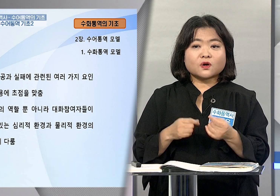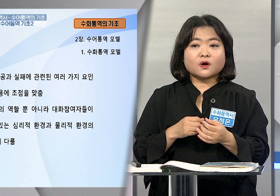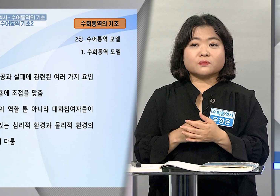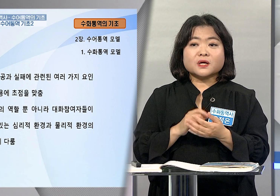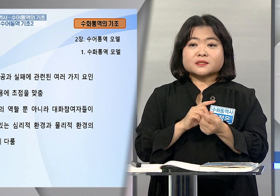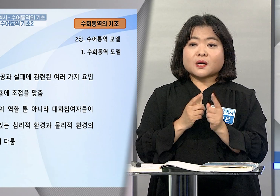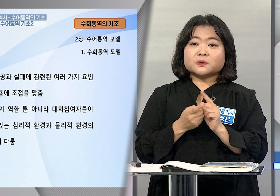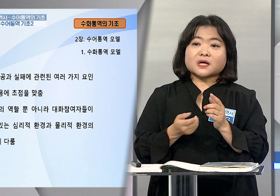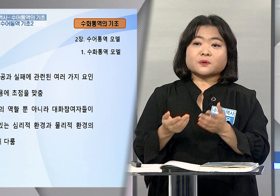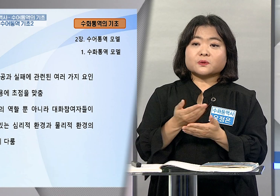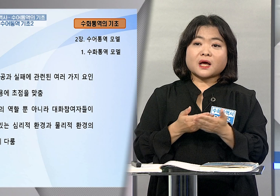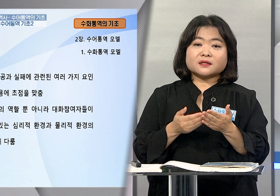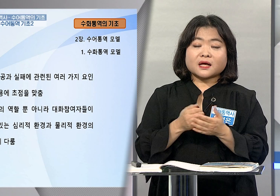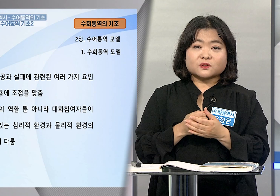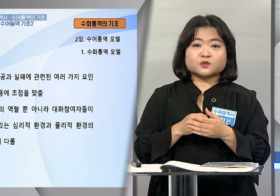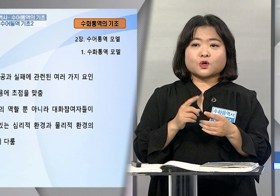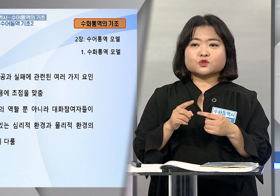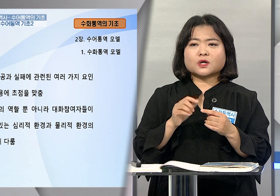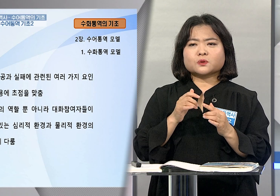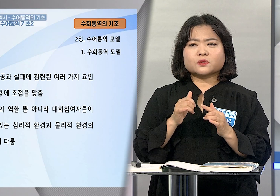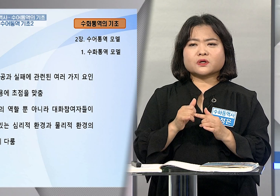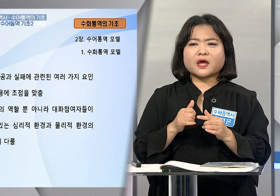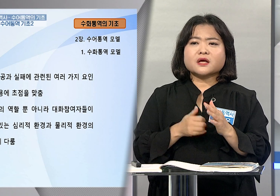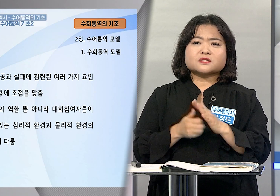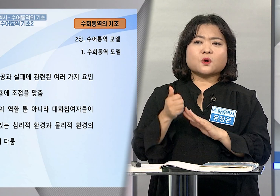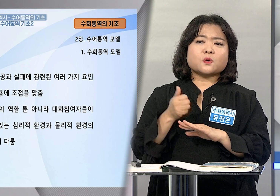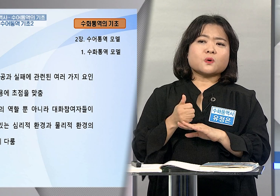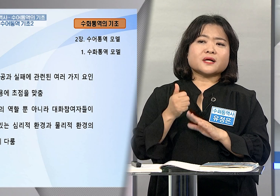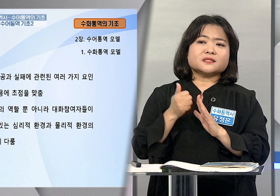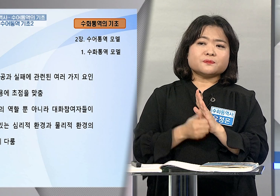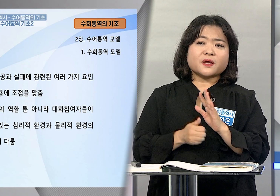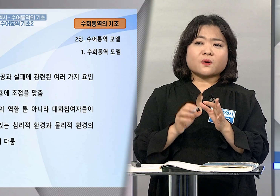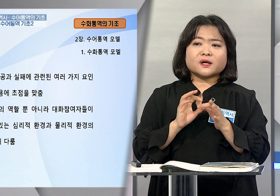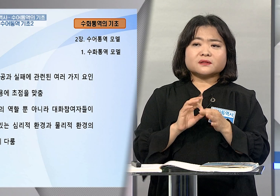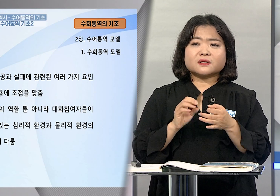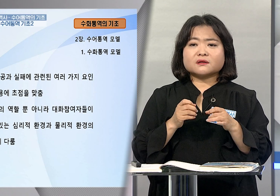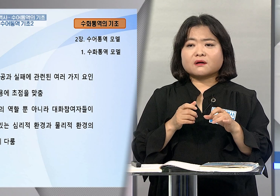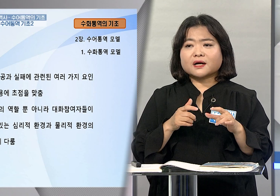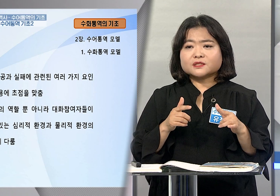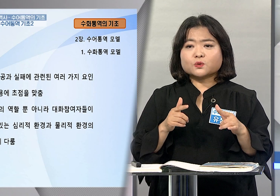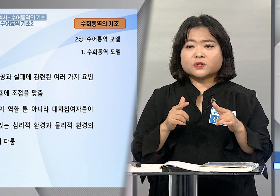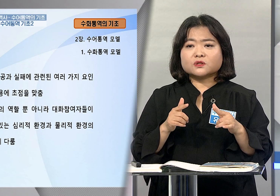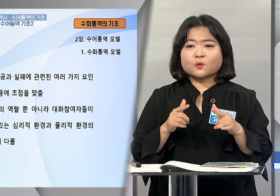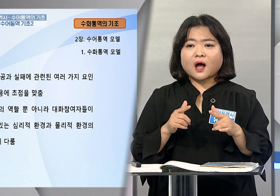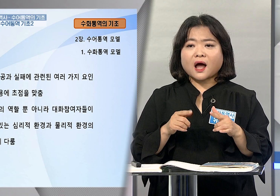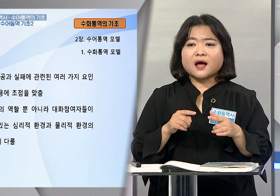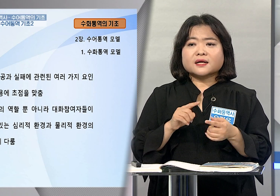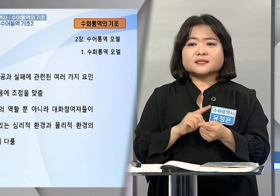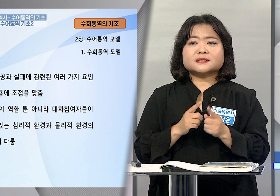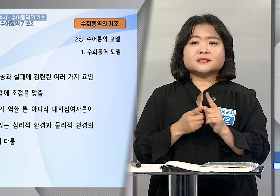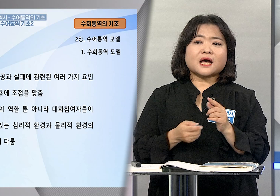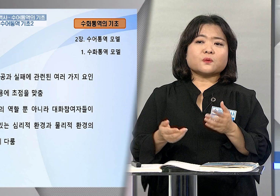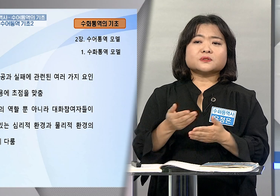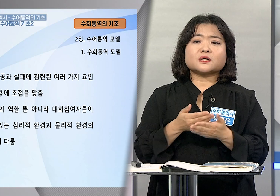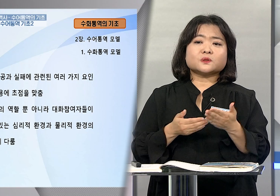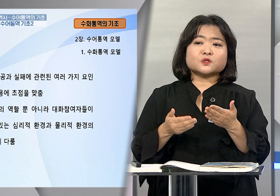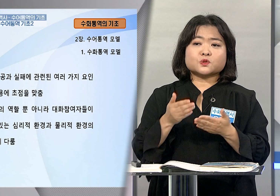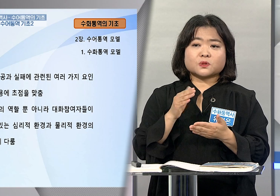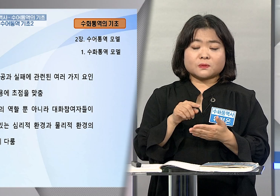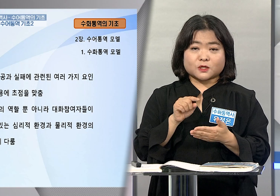것처럼 상호작용을 한다는 거죠. 수화통역의 성공과 실패에 관련된 여러 가지 요인들과 그 상호작용에 초점이